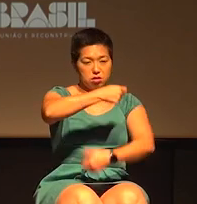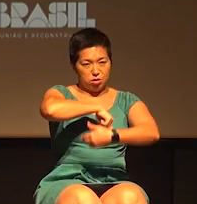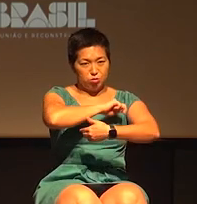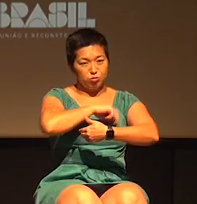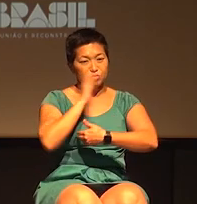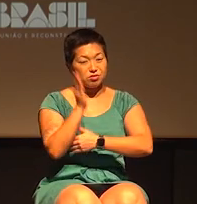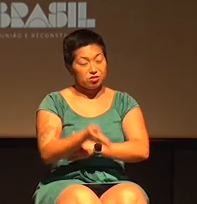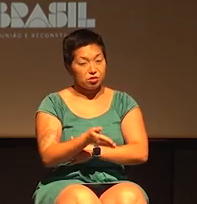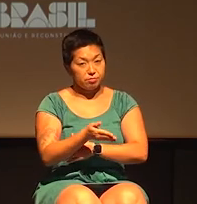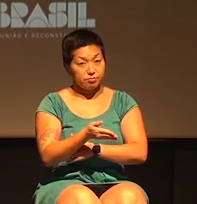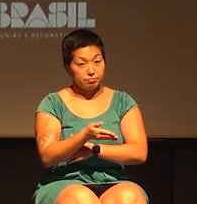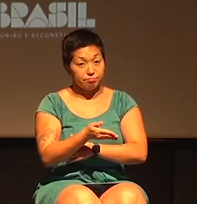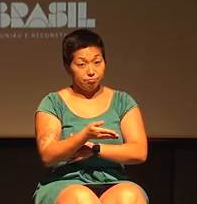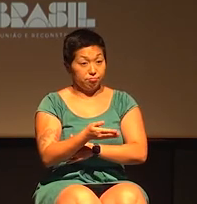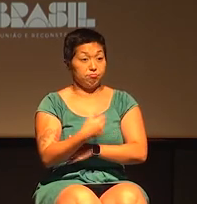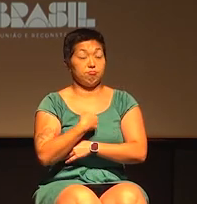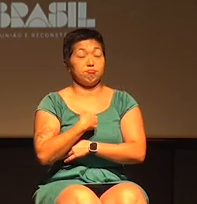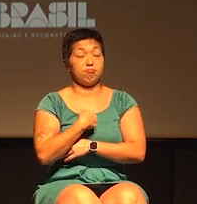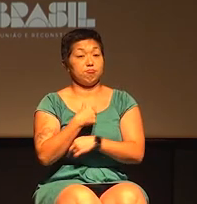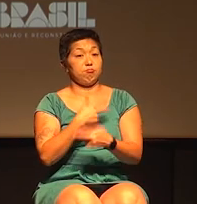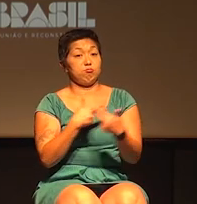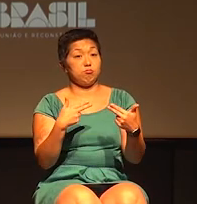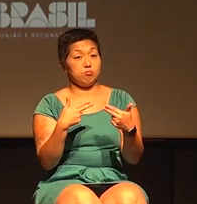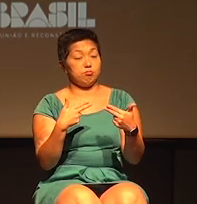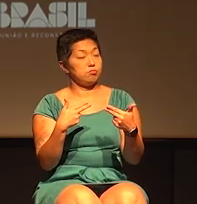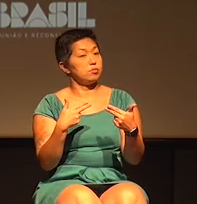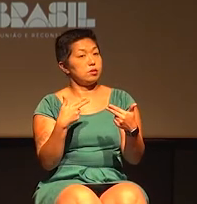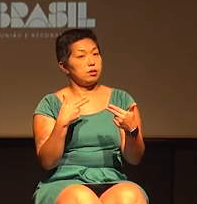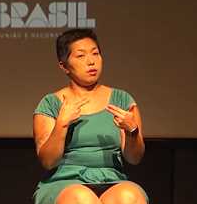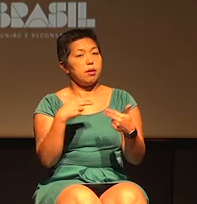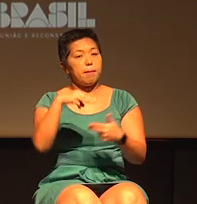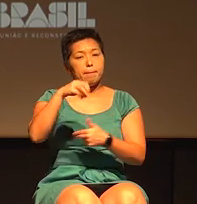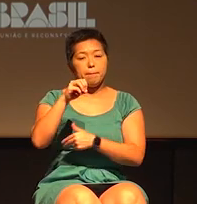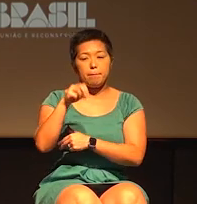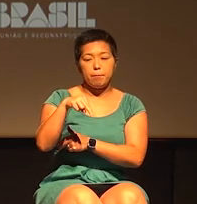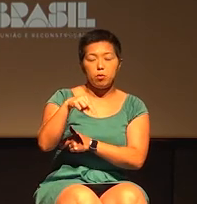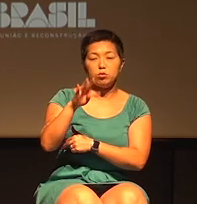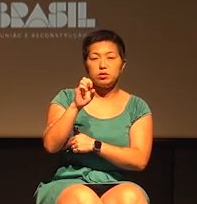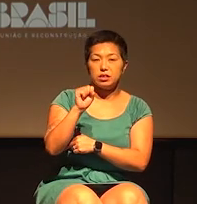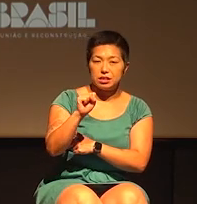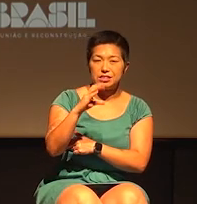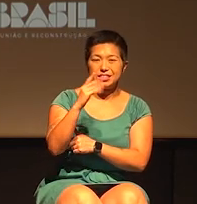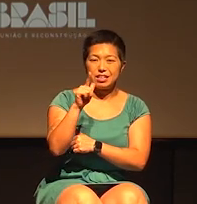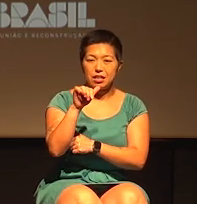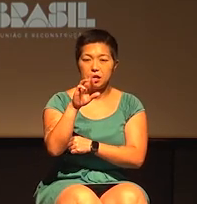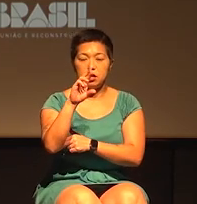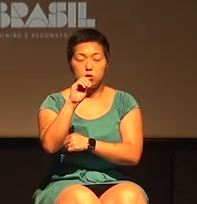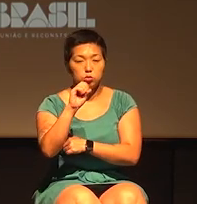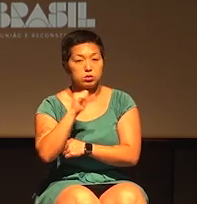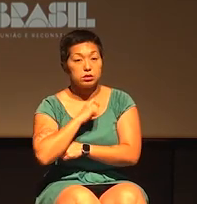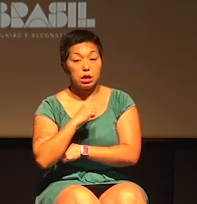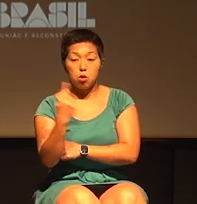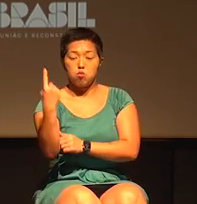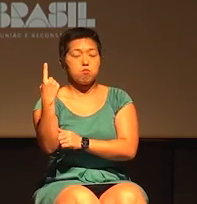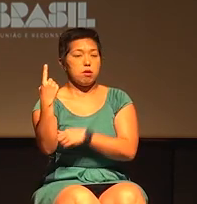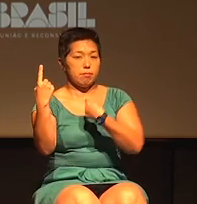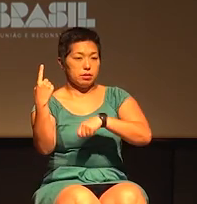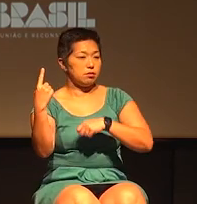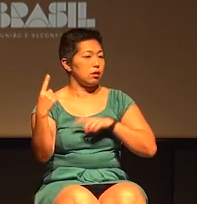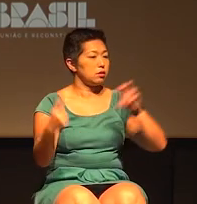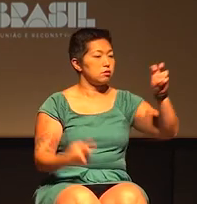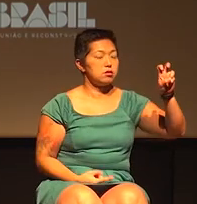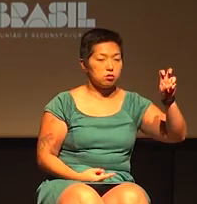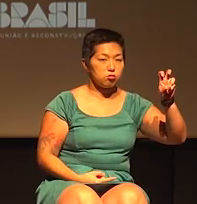cozinhas que foi uma coisa assim eh Montes Claros era para ter uma tem cinco por tem cinco lugares que precisam